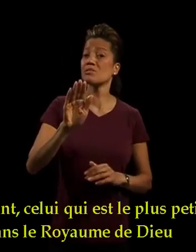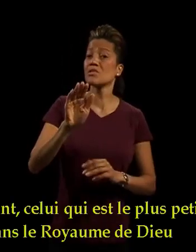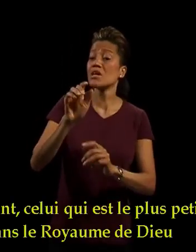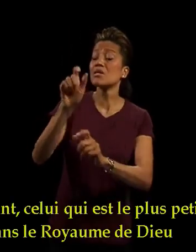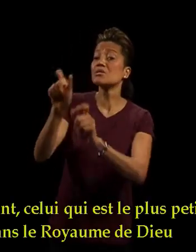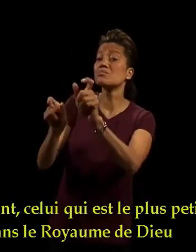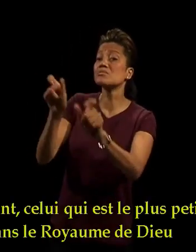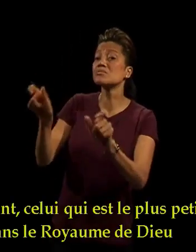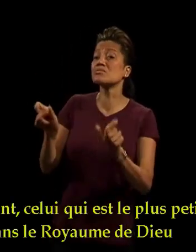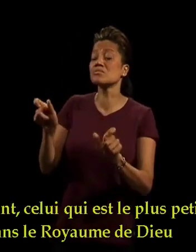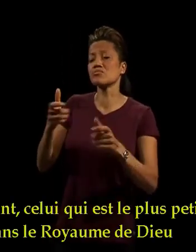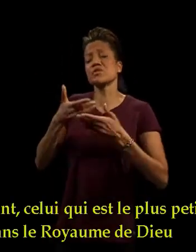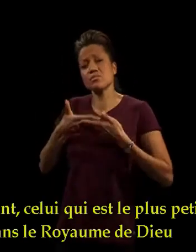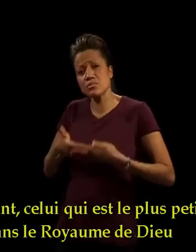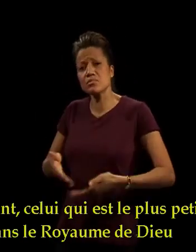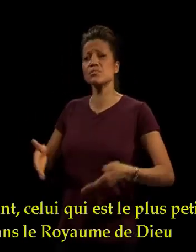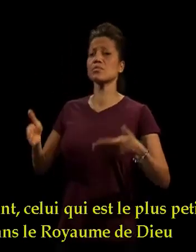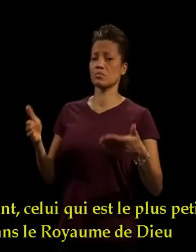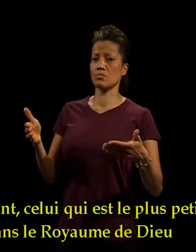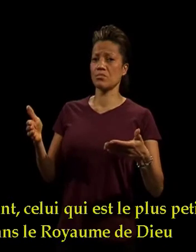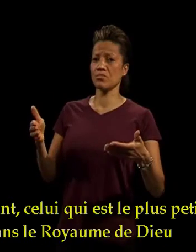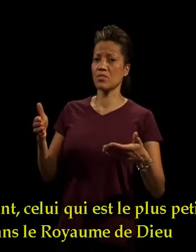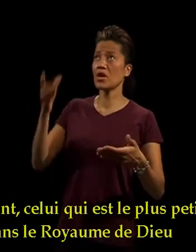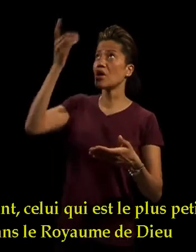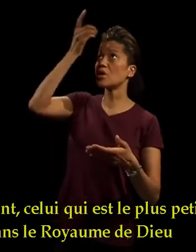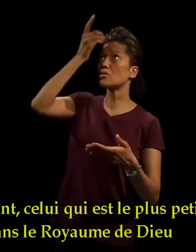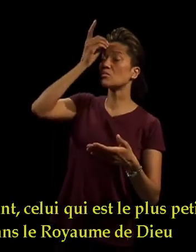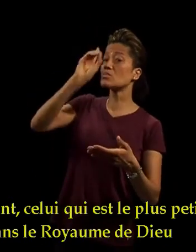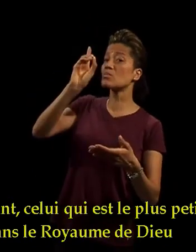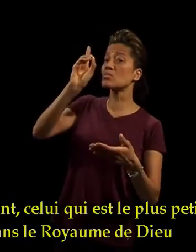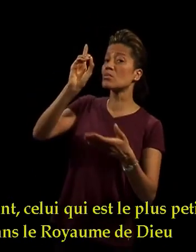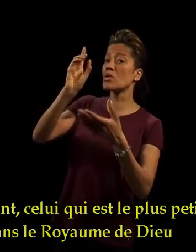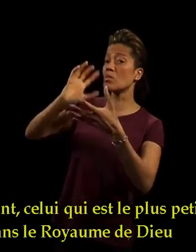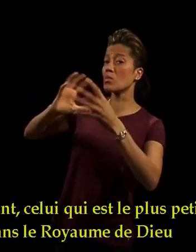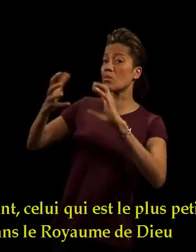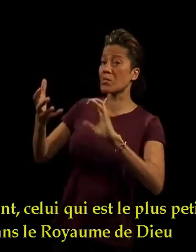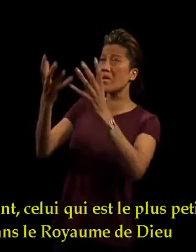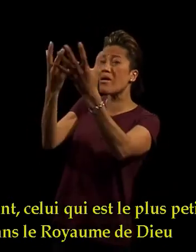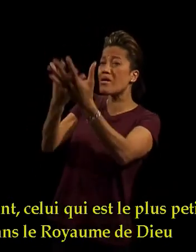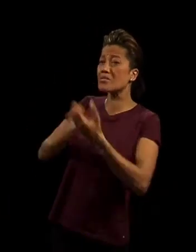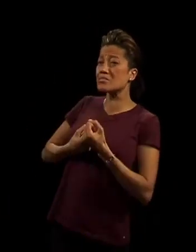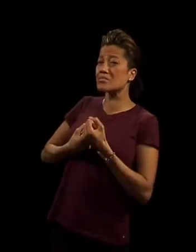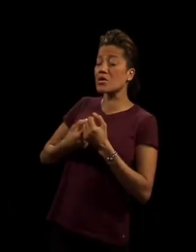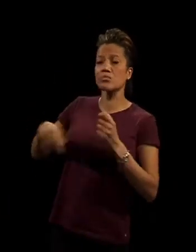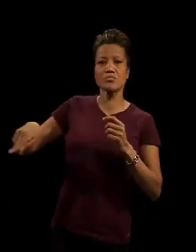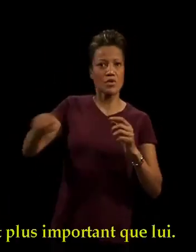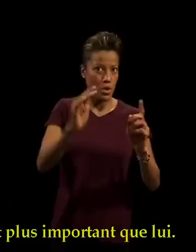Pourtant, celui qui est le plus petit dans le royaume de Dieu est plus important que